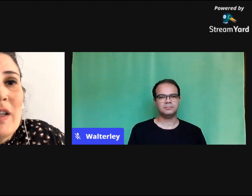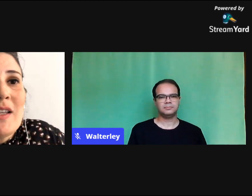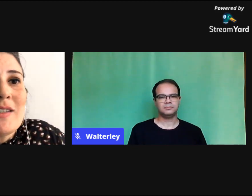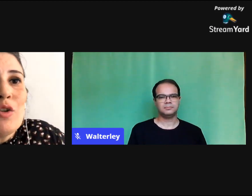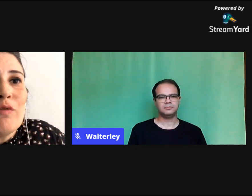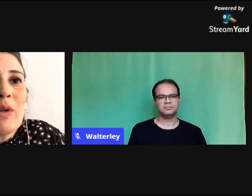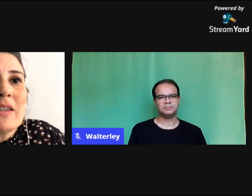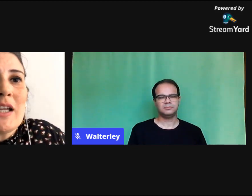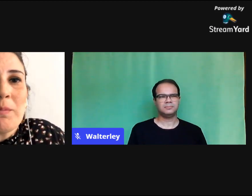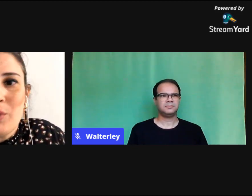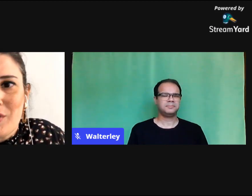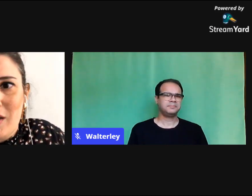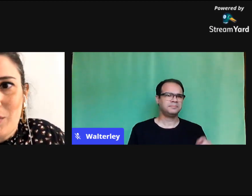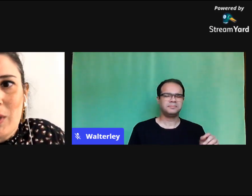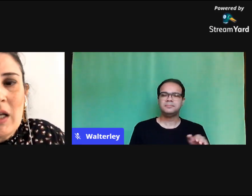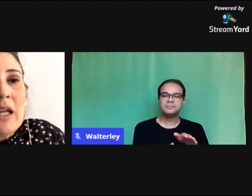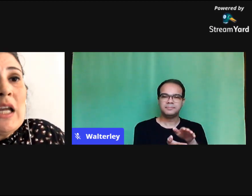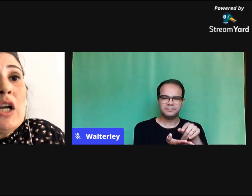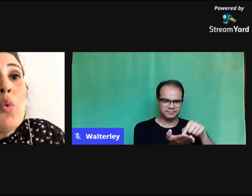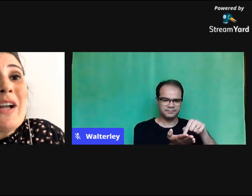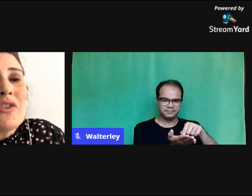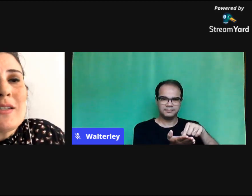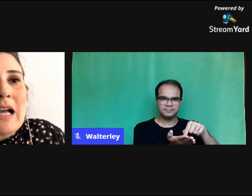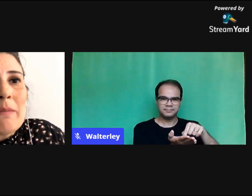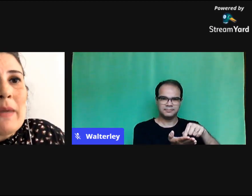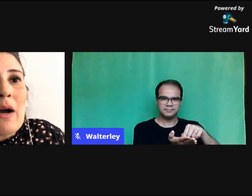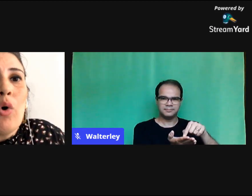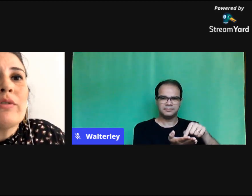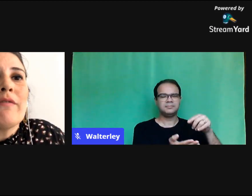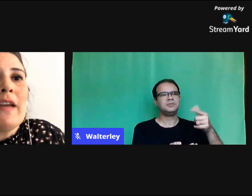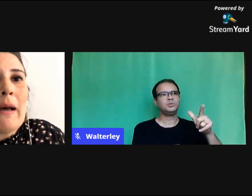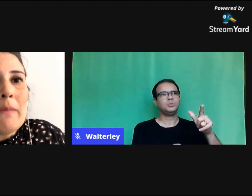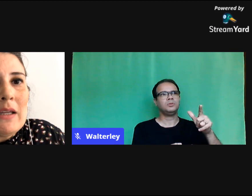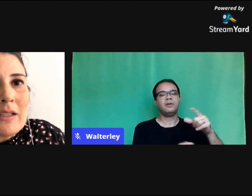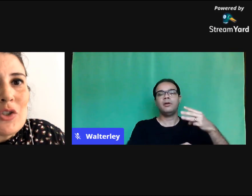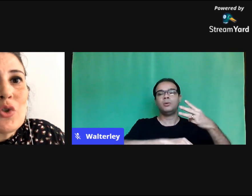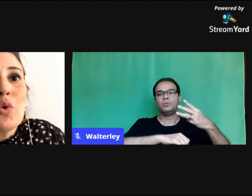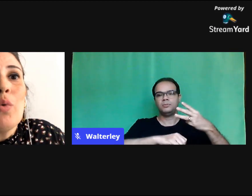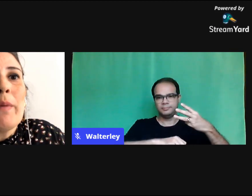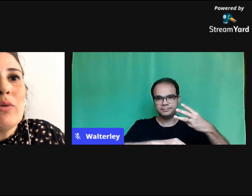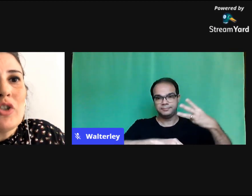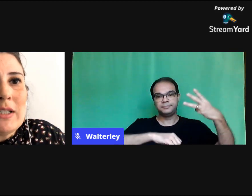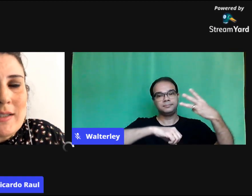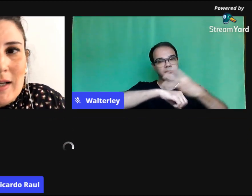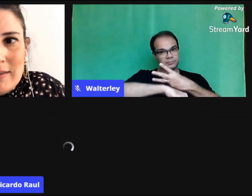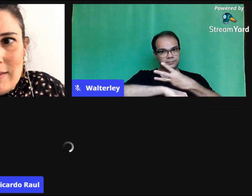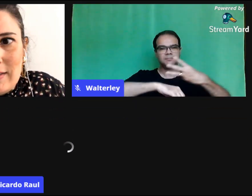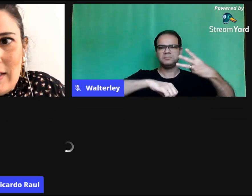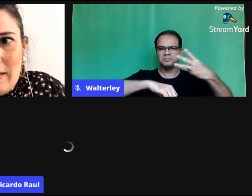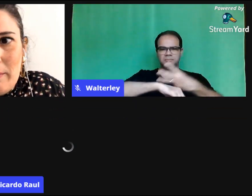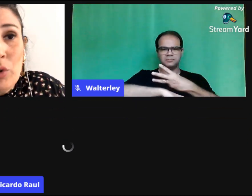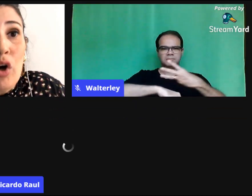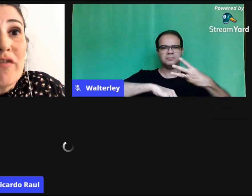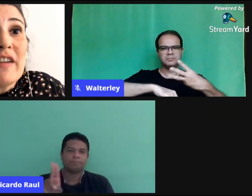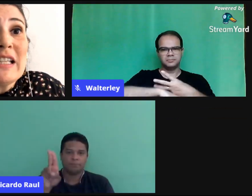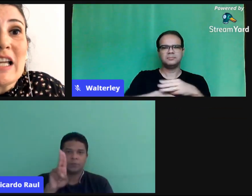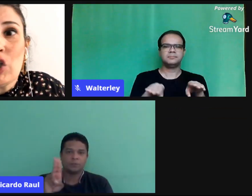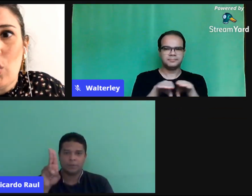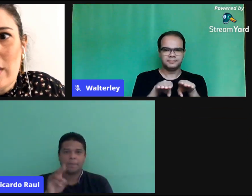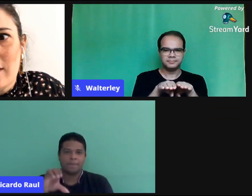100%, 95,3%. O WhatsApp é a outra ferramenta super utilizada, né?